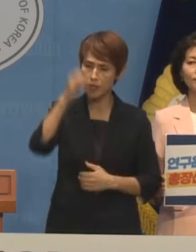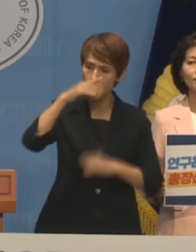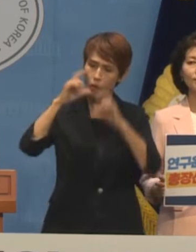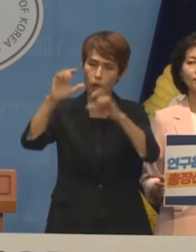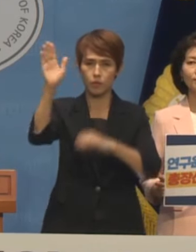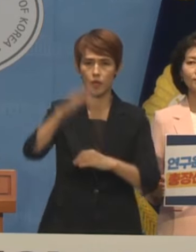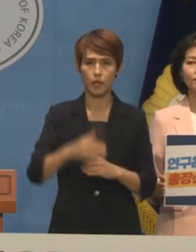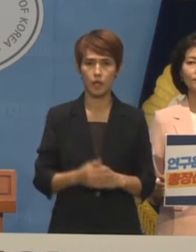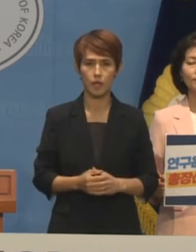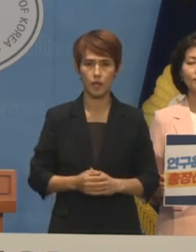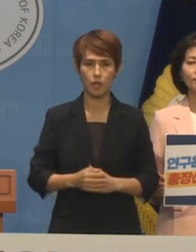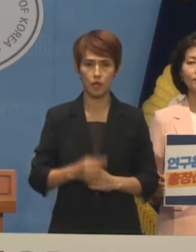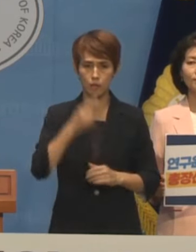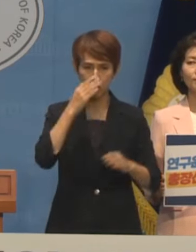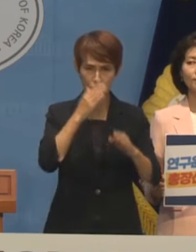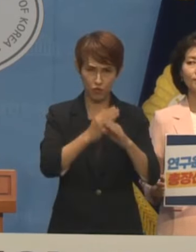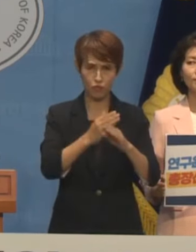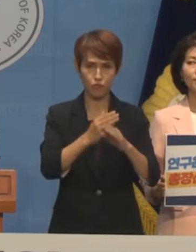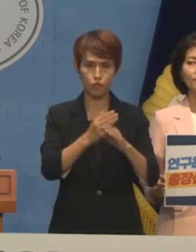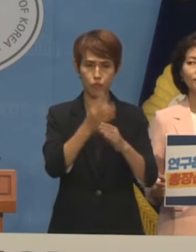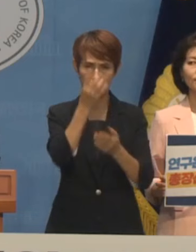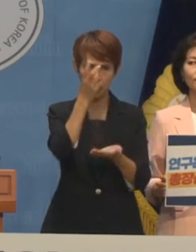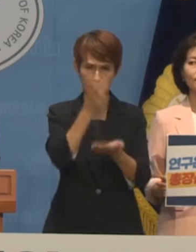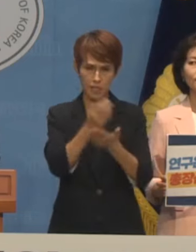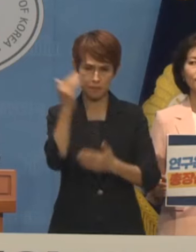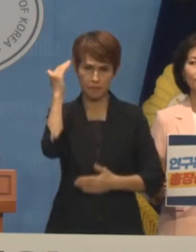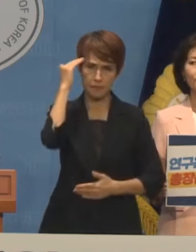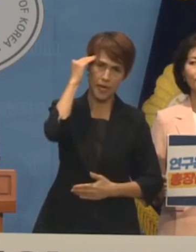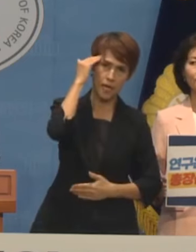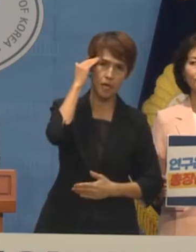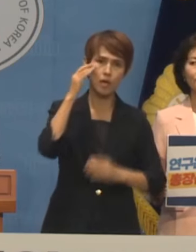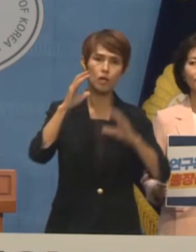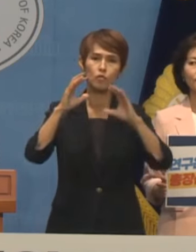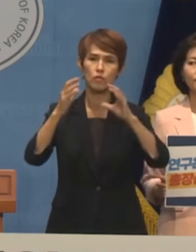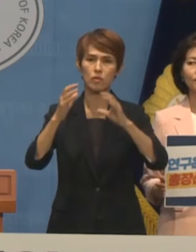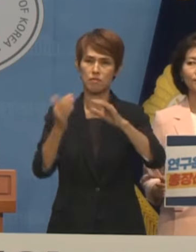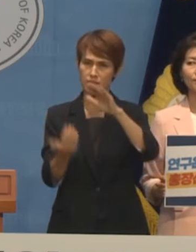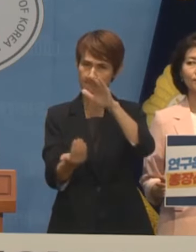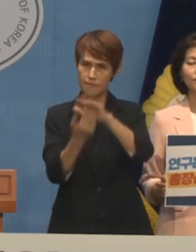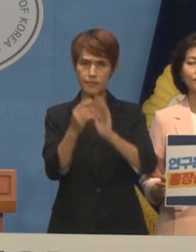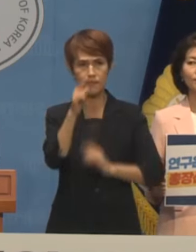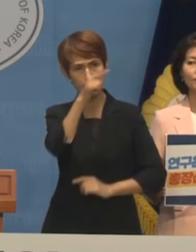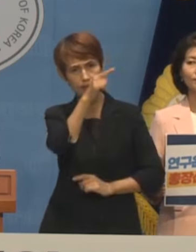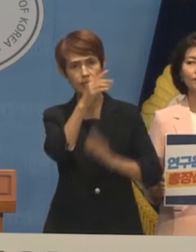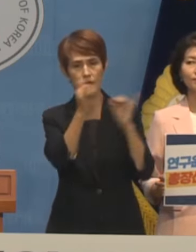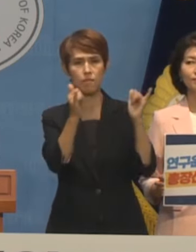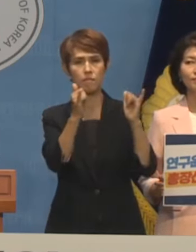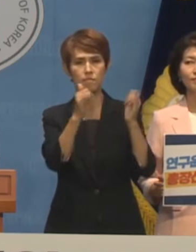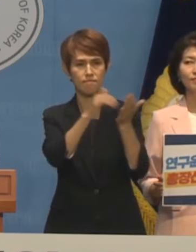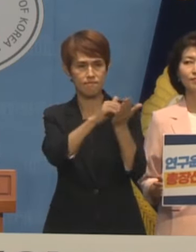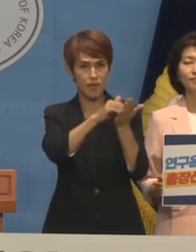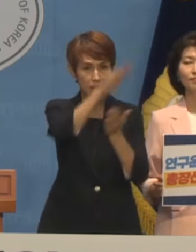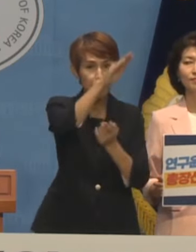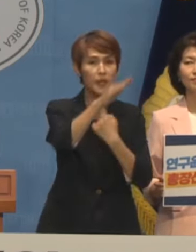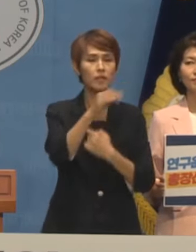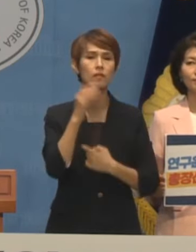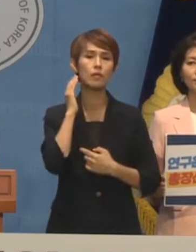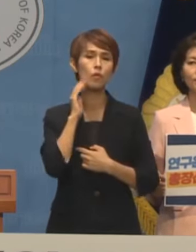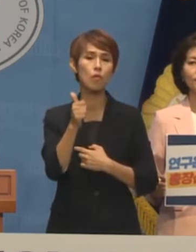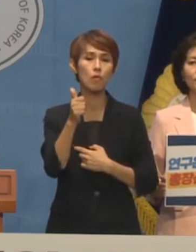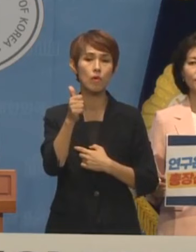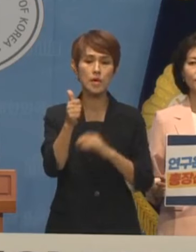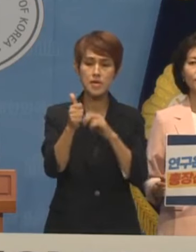이미 대의민주주의 원칙을 심각하게 훼손한 국정 최고 책임자를 권좌에서 쫓아낸 경험을 갖고 있습니다.